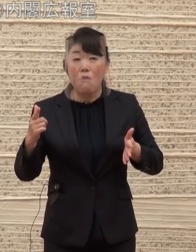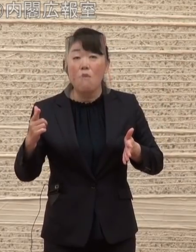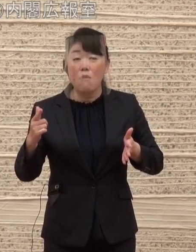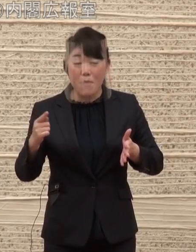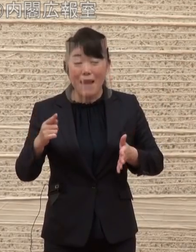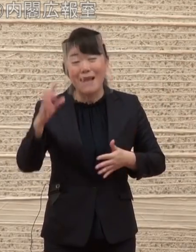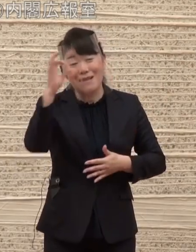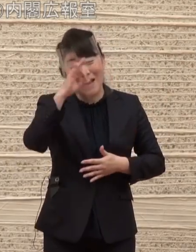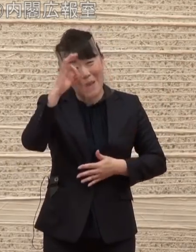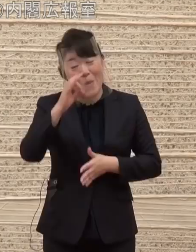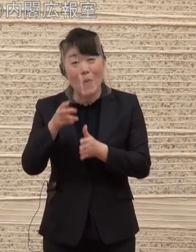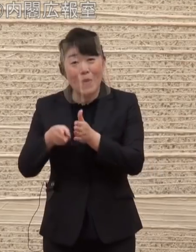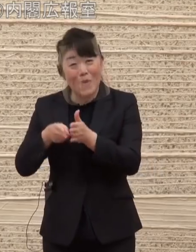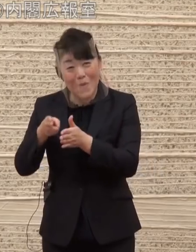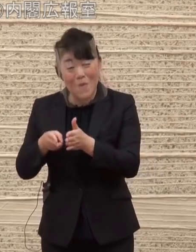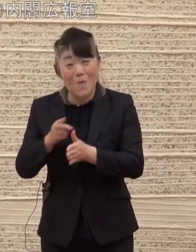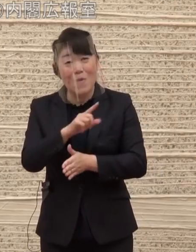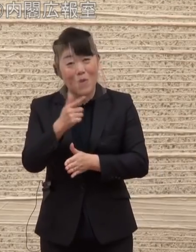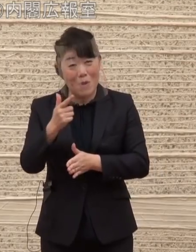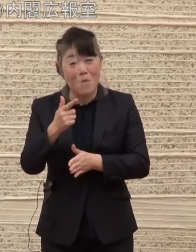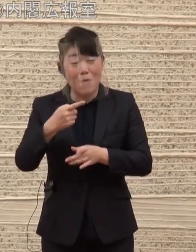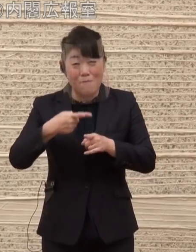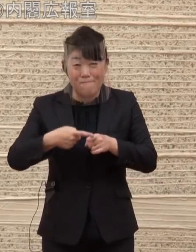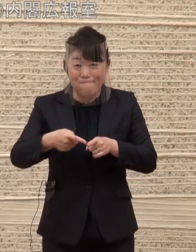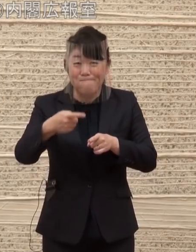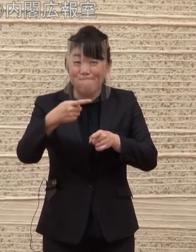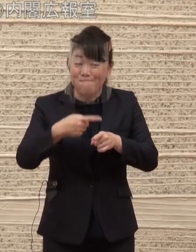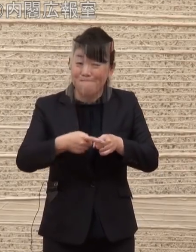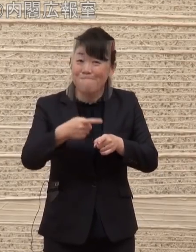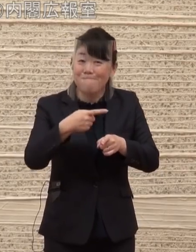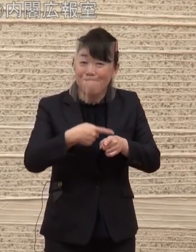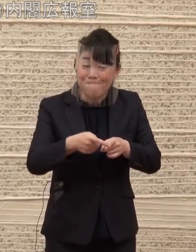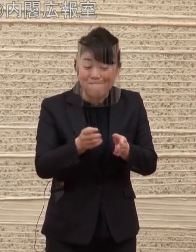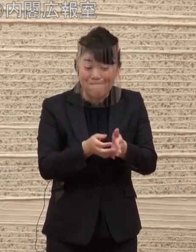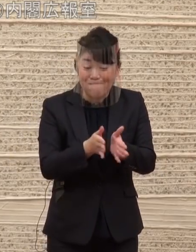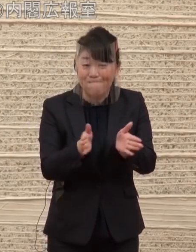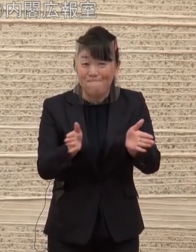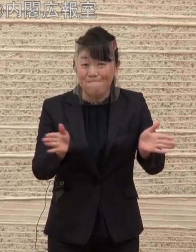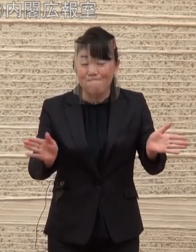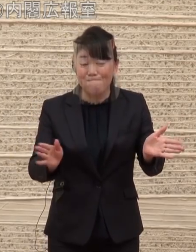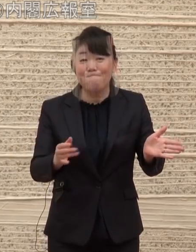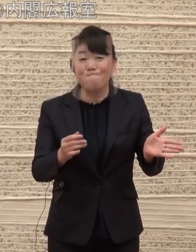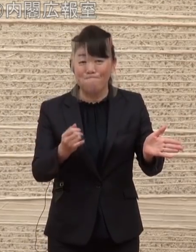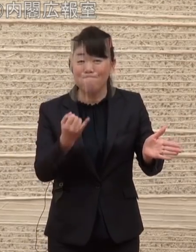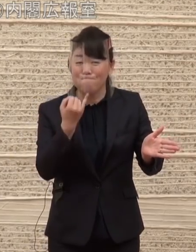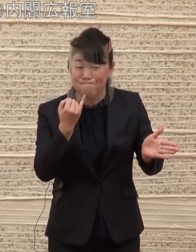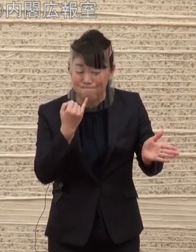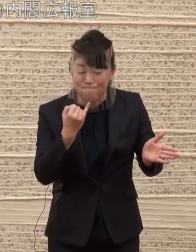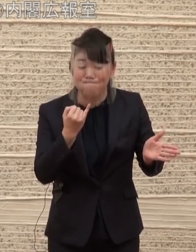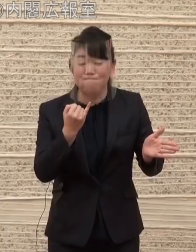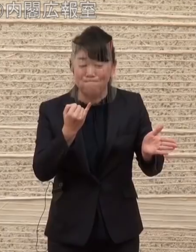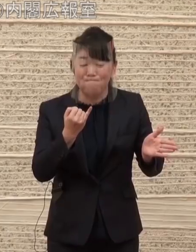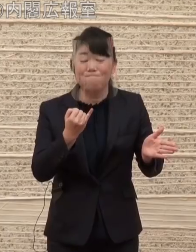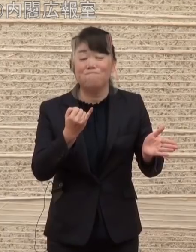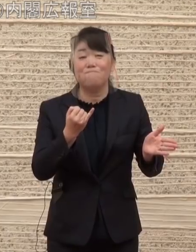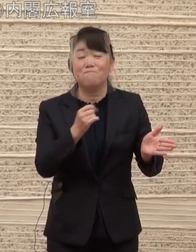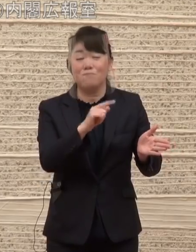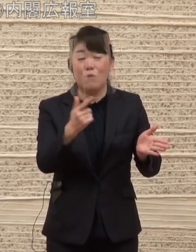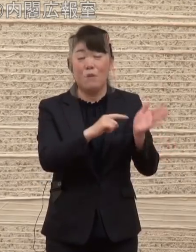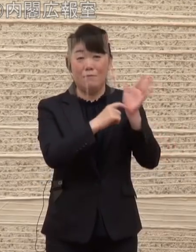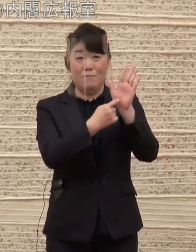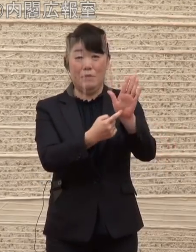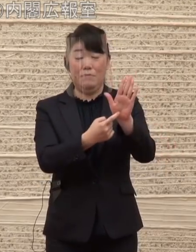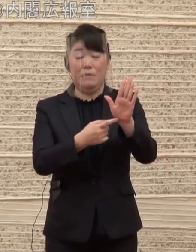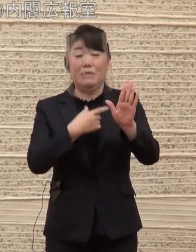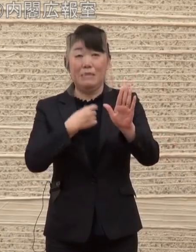観光旅行などについても段階的なああ鎌を行っていくという道筋についてもですねを示しをしていきたい